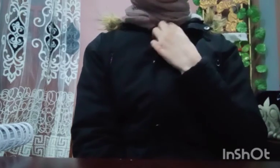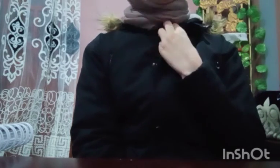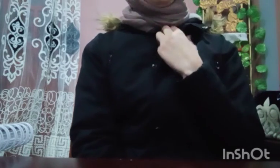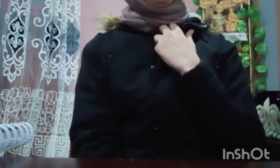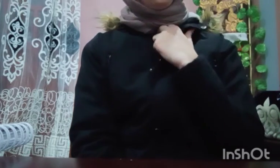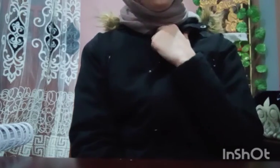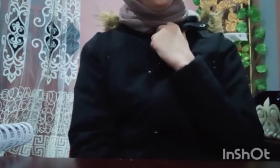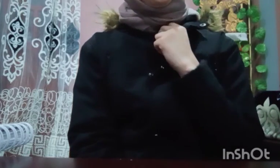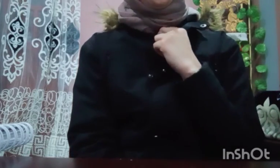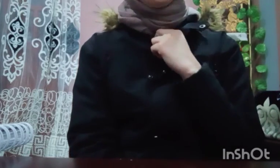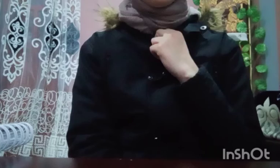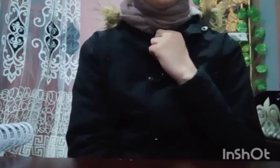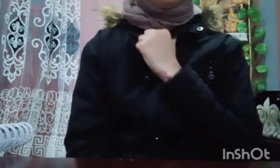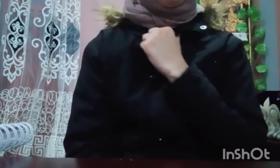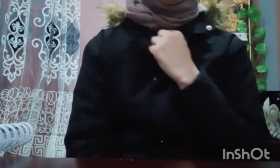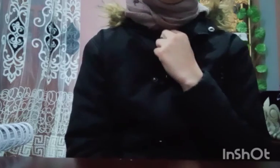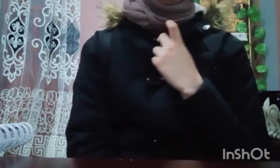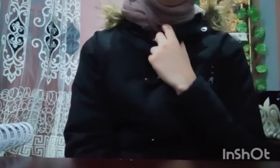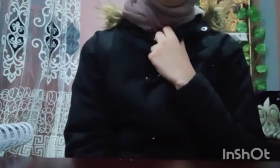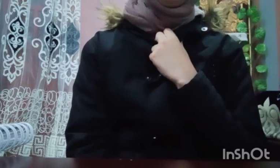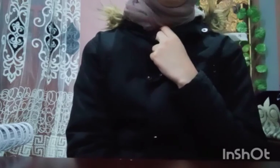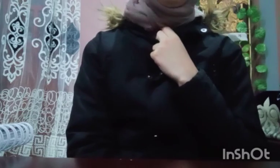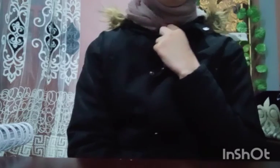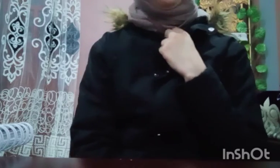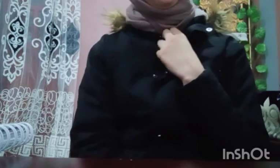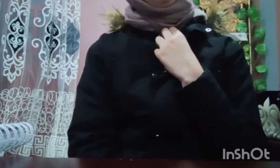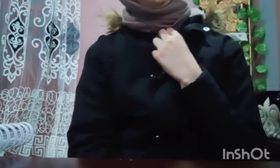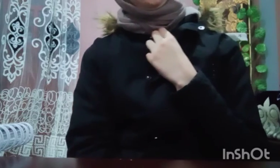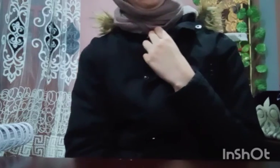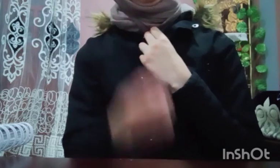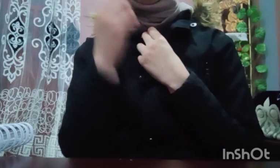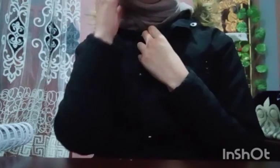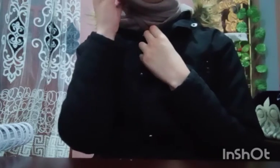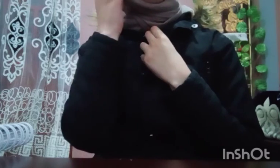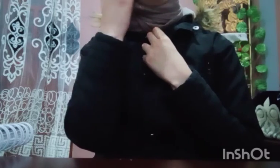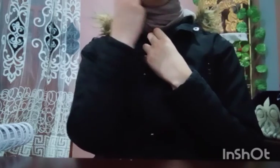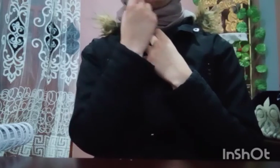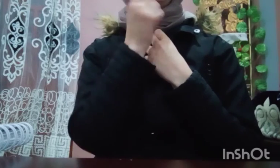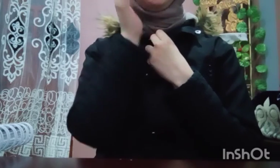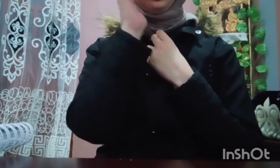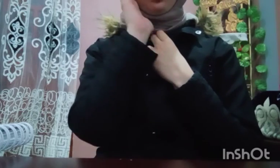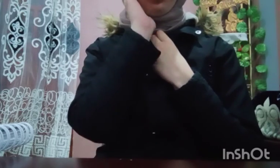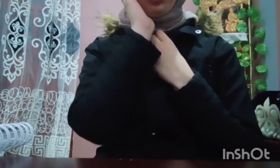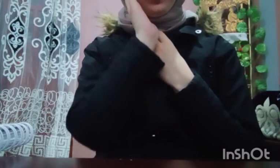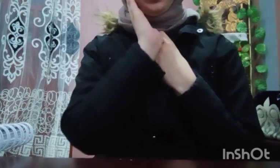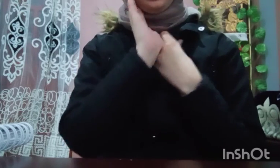بصح كل شخص طريقته اللي تميزه في السعي، لذلك خلي طريقتك تكون مليحه